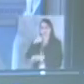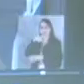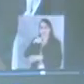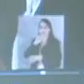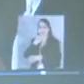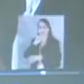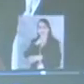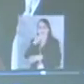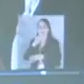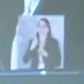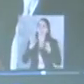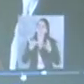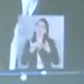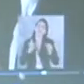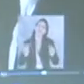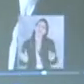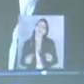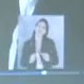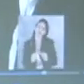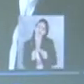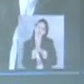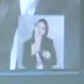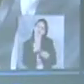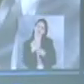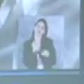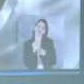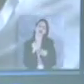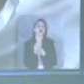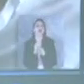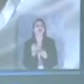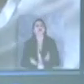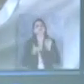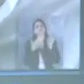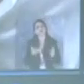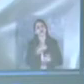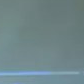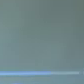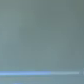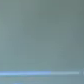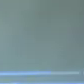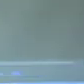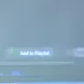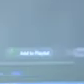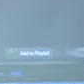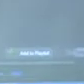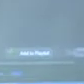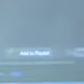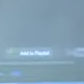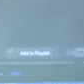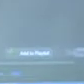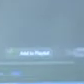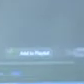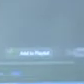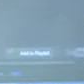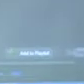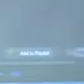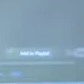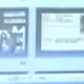El PRAT desea continuar su labor de ofrecerle herramientas personalizadas a. Nada, eso era para un